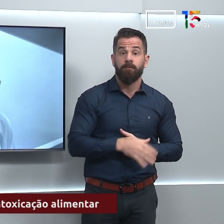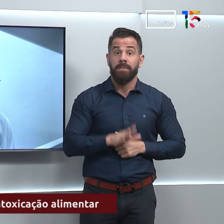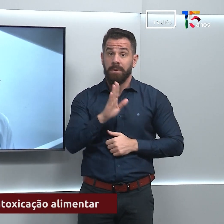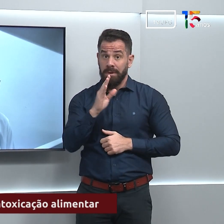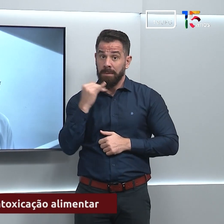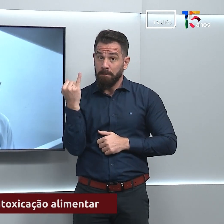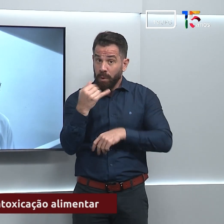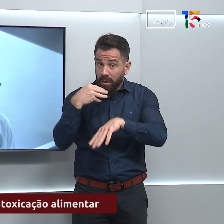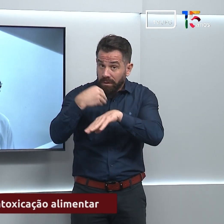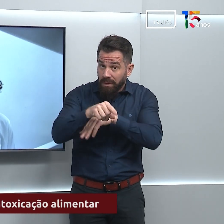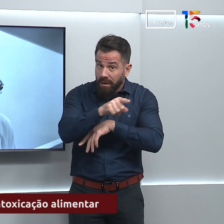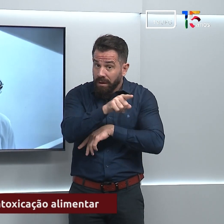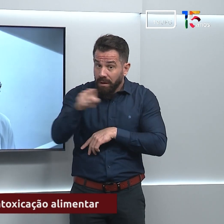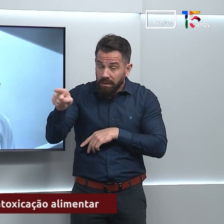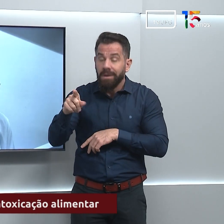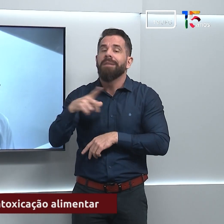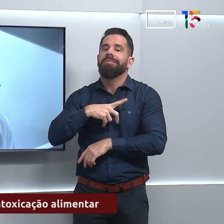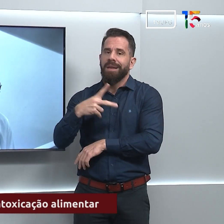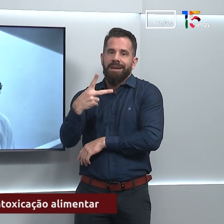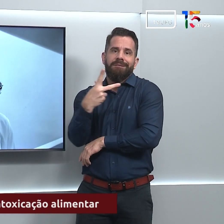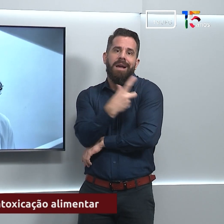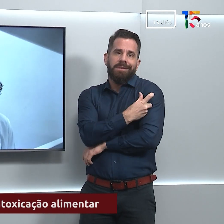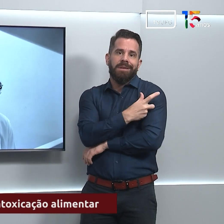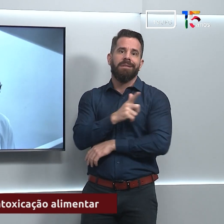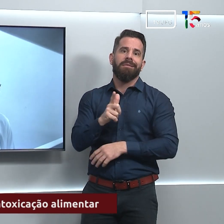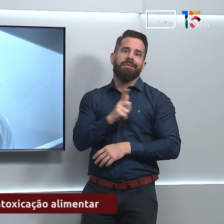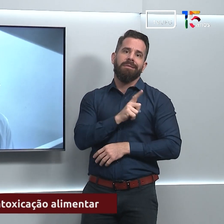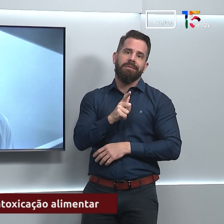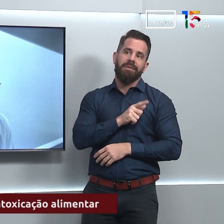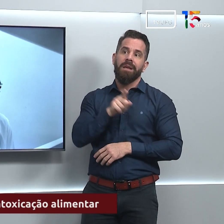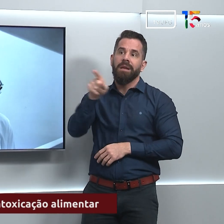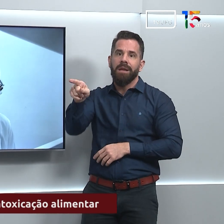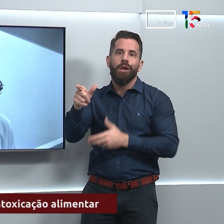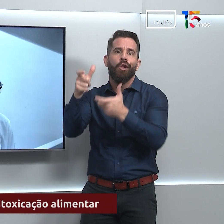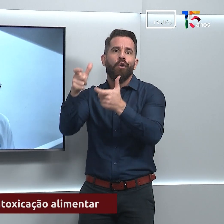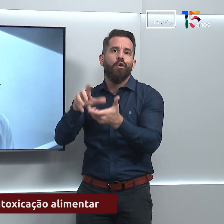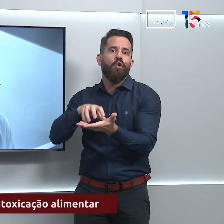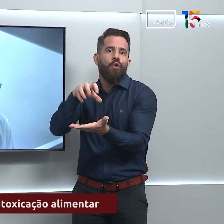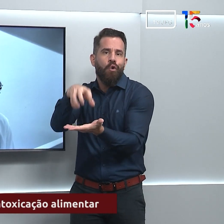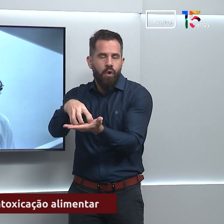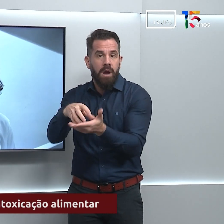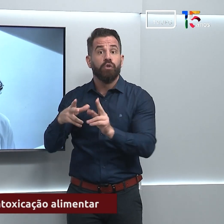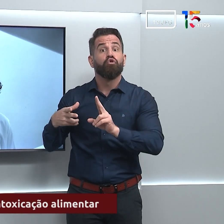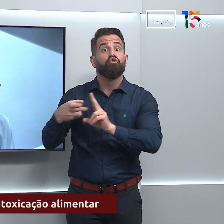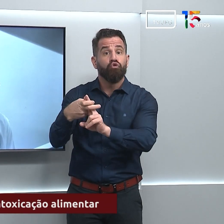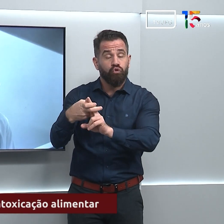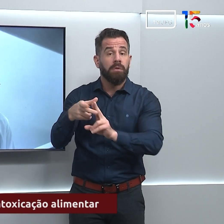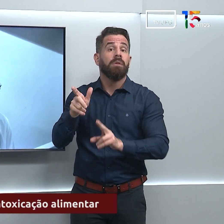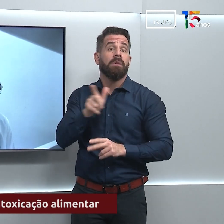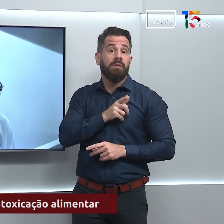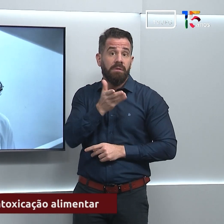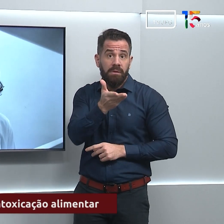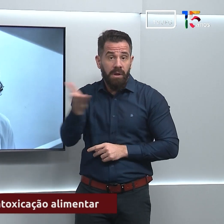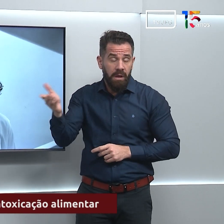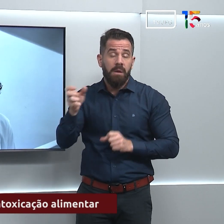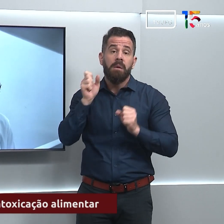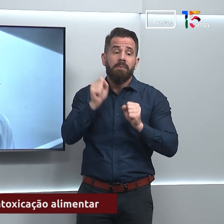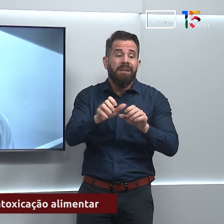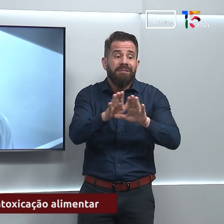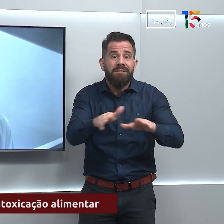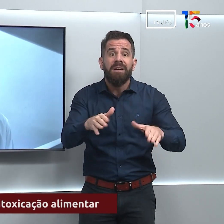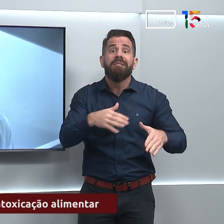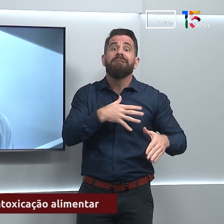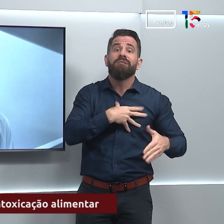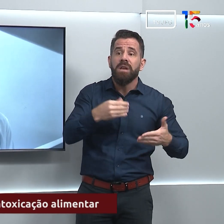para o rotavírus na rede pública. Leve seus filhos ao postinho de saúde com cartão de vacina, completem o cartão de vacina,